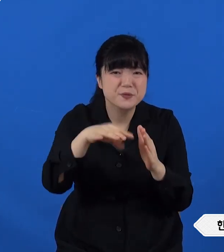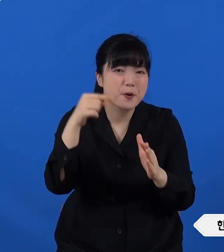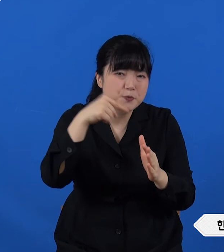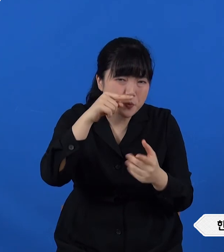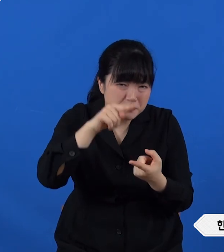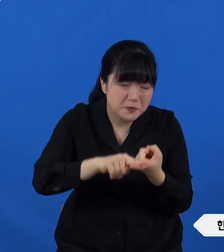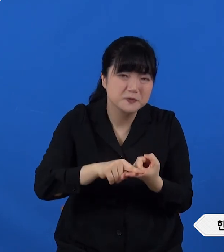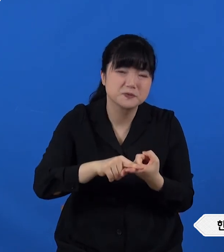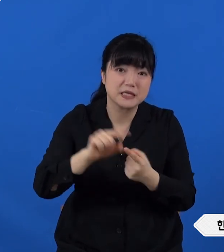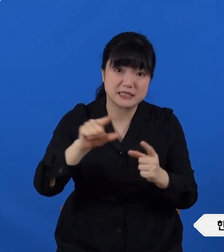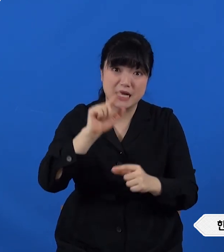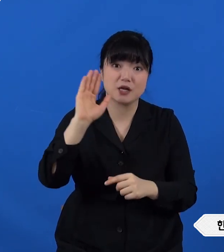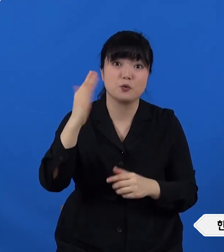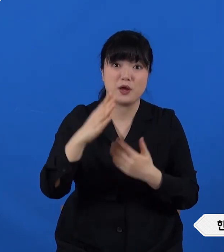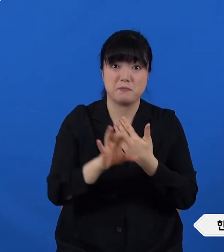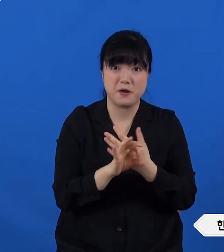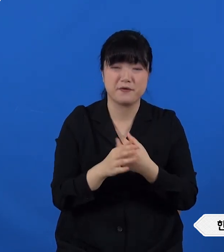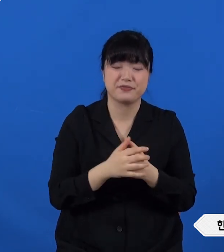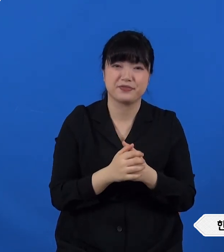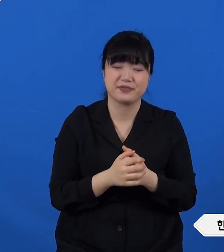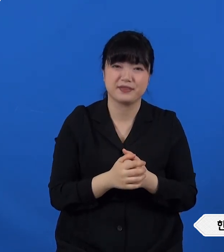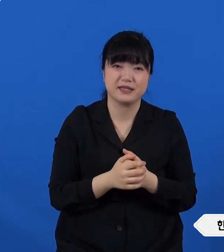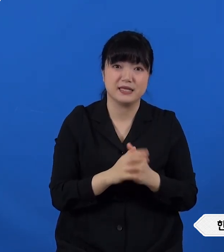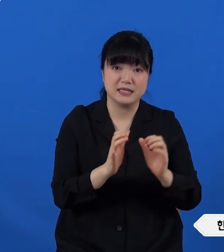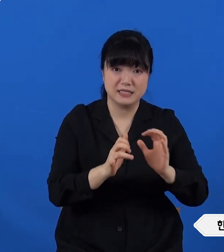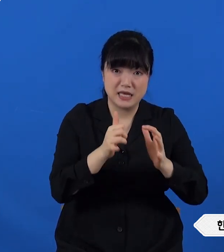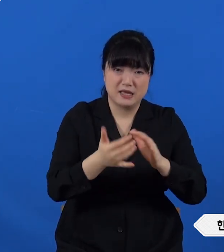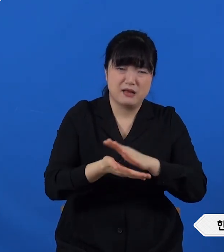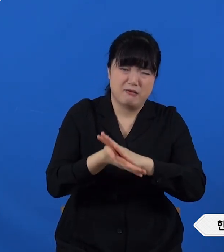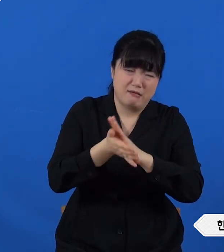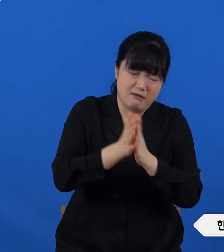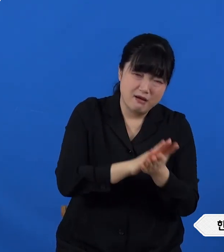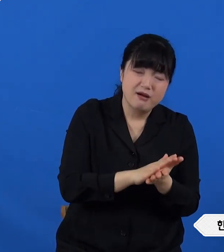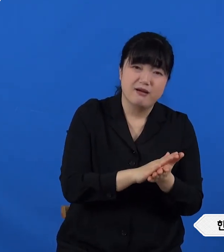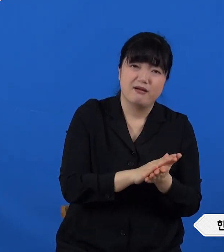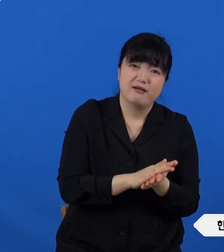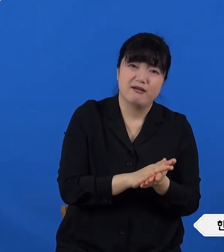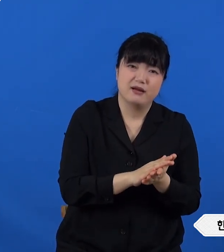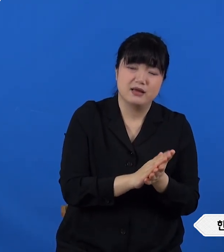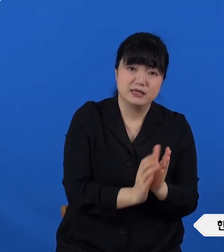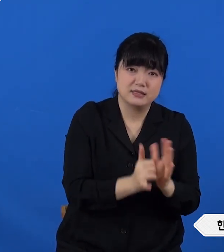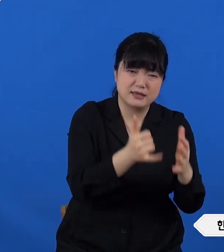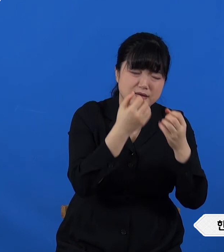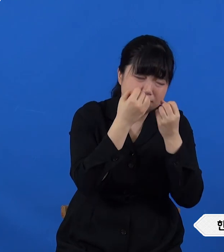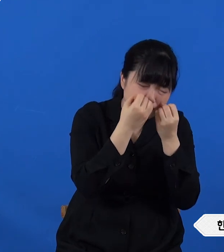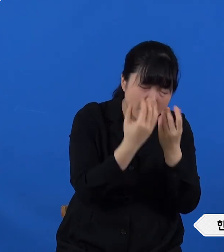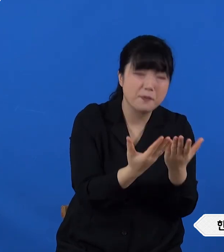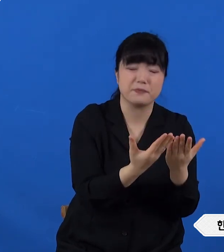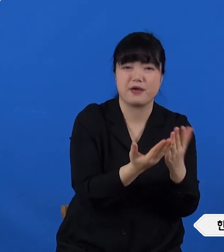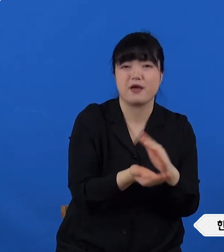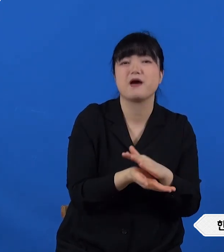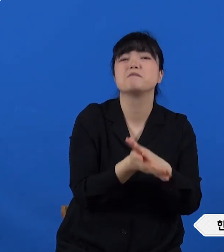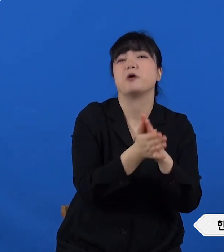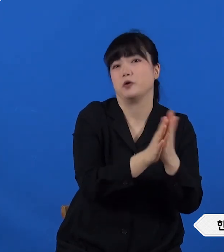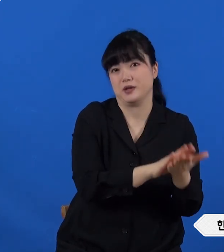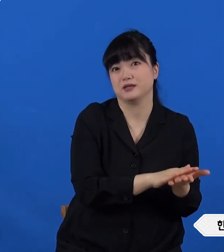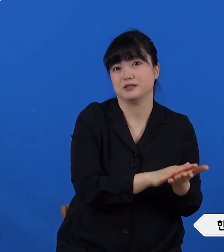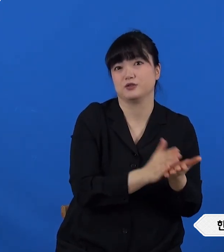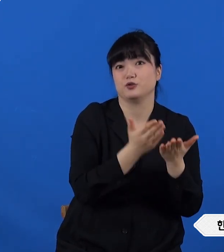소금으로 살기만 하면 이 세상을 변혁시키고 이 세상을 새롭게 그렇게 변화시킬 수